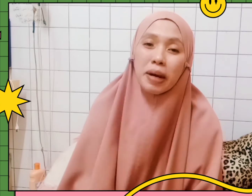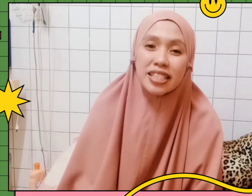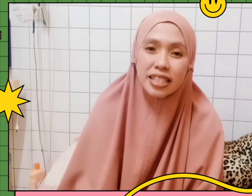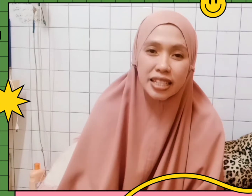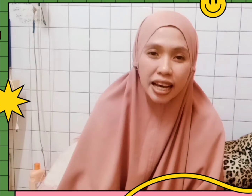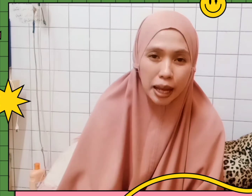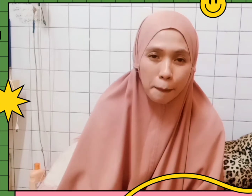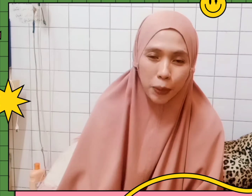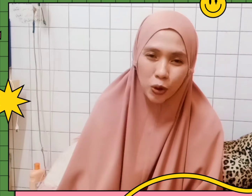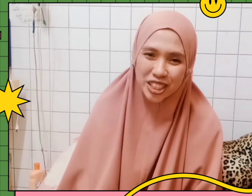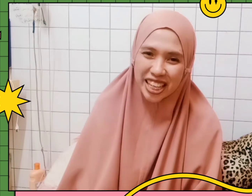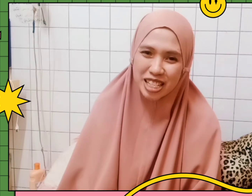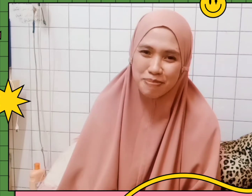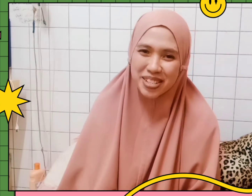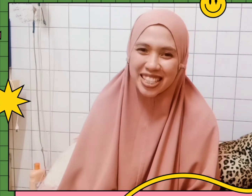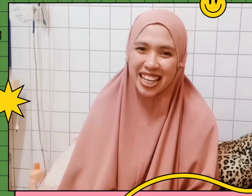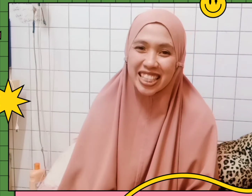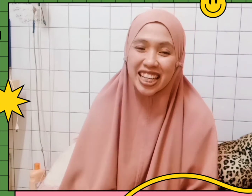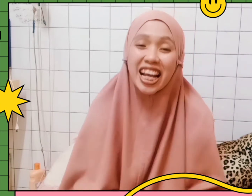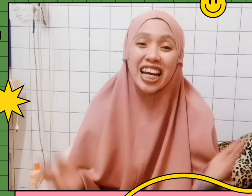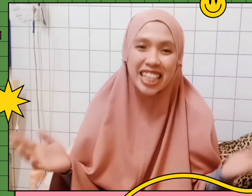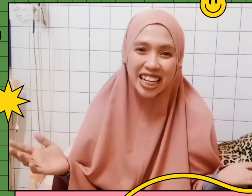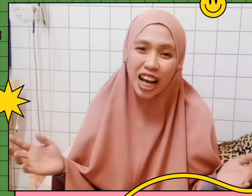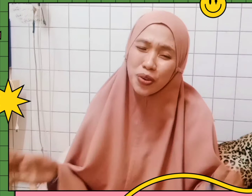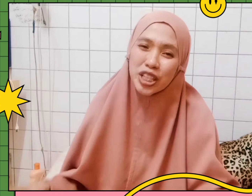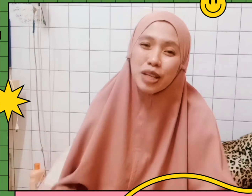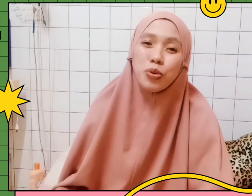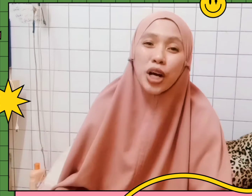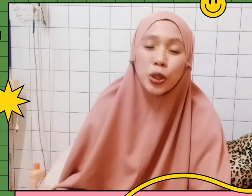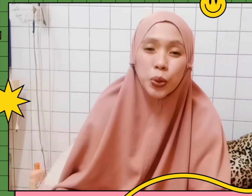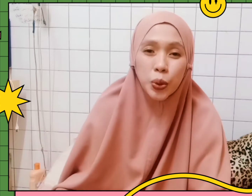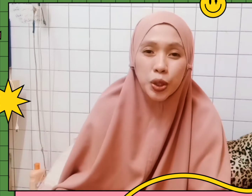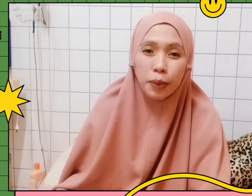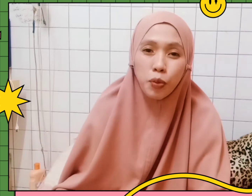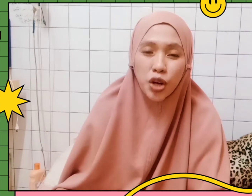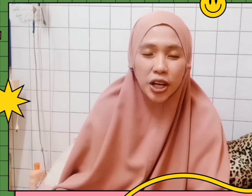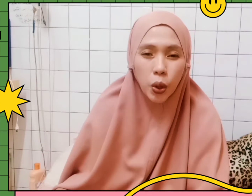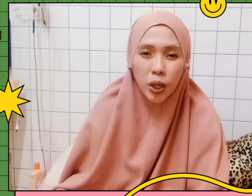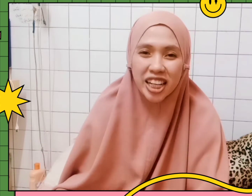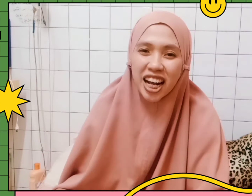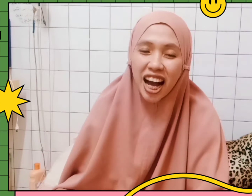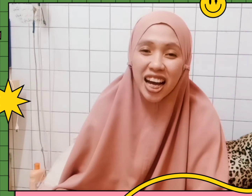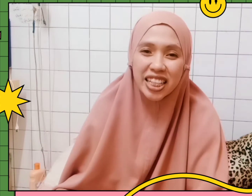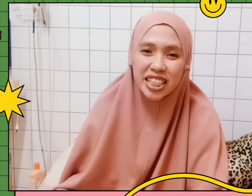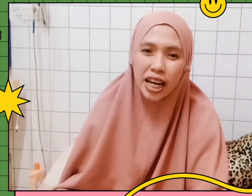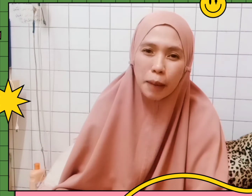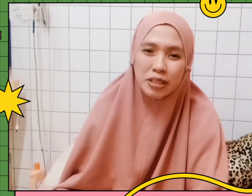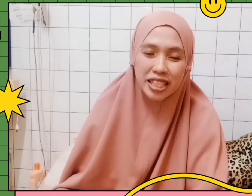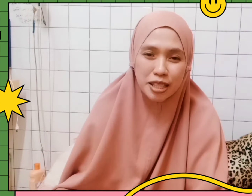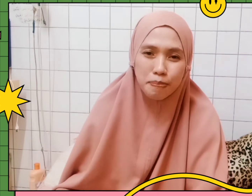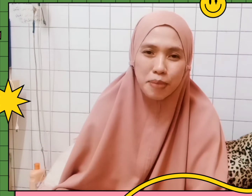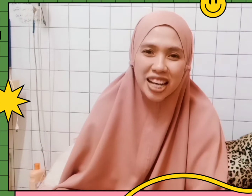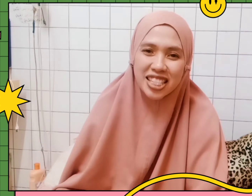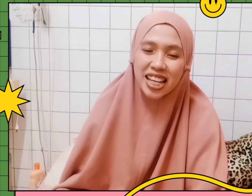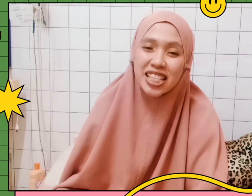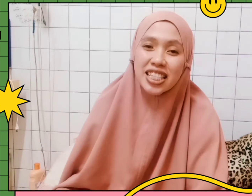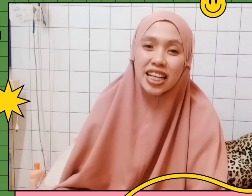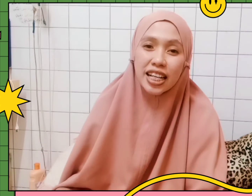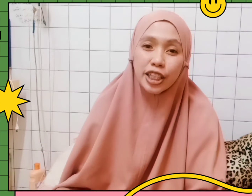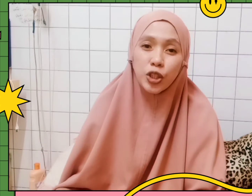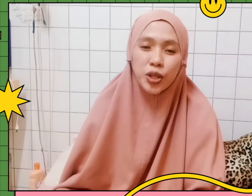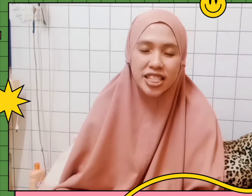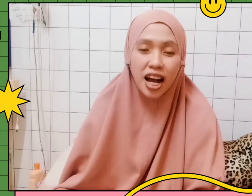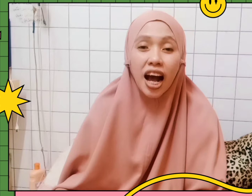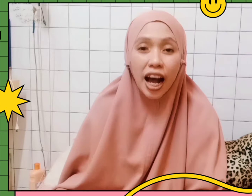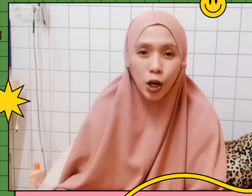ini masih dalam proses belajar, dan aku ini bukan guru dan bukan orang yang ahli dalam sistem bahasa